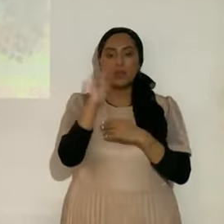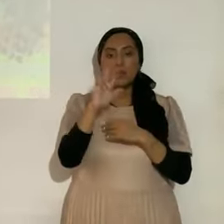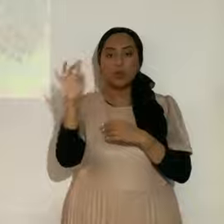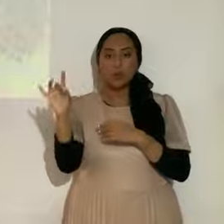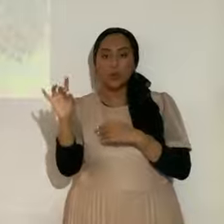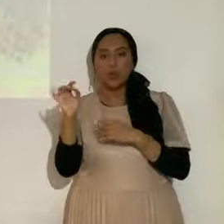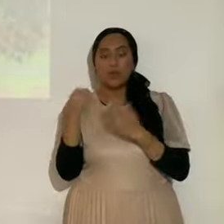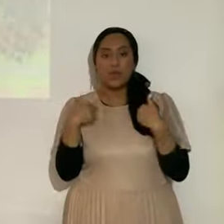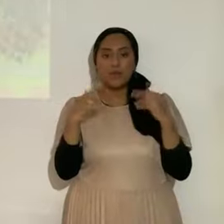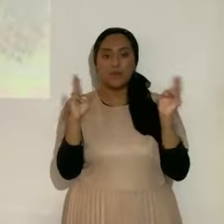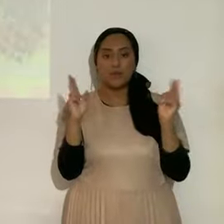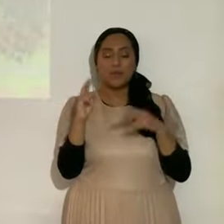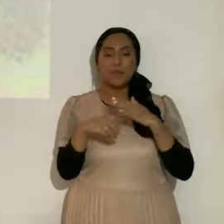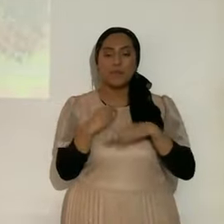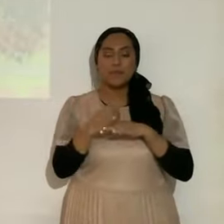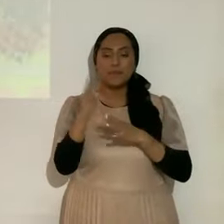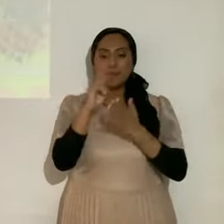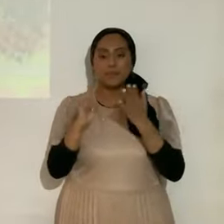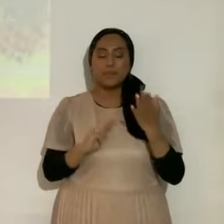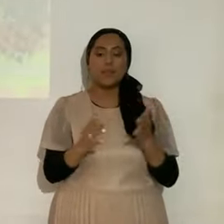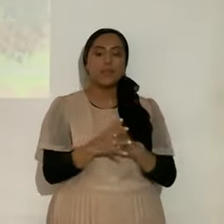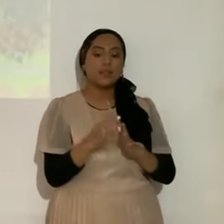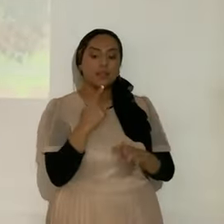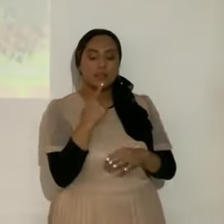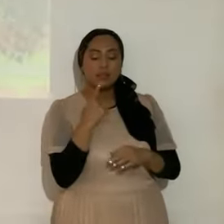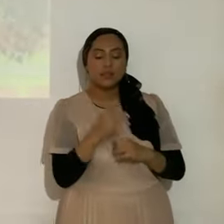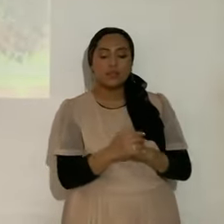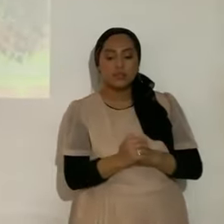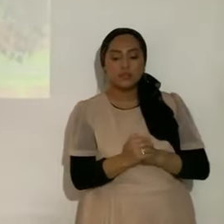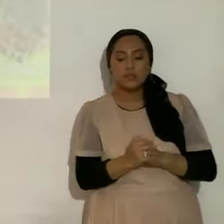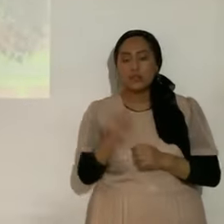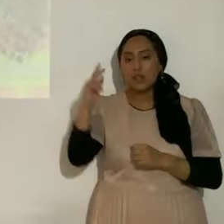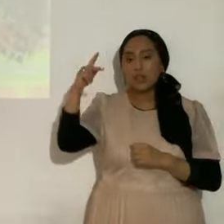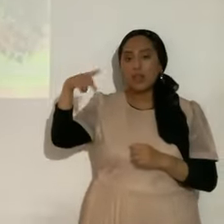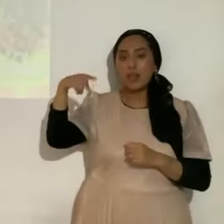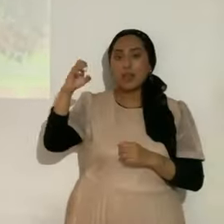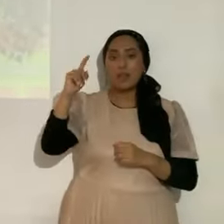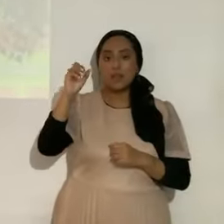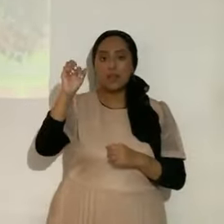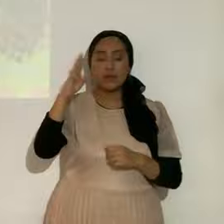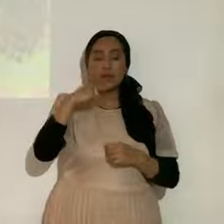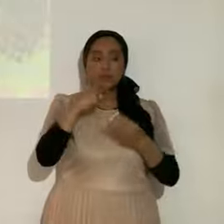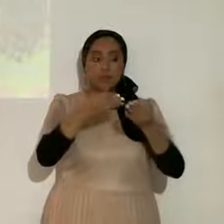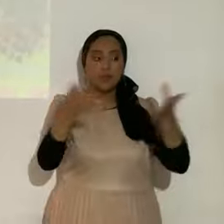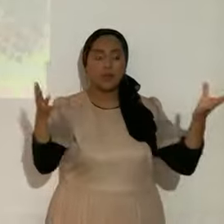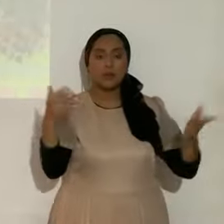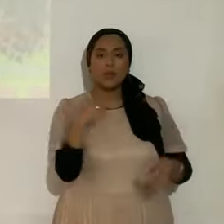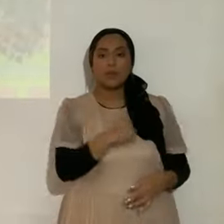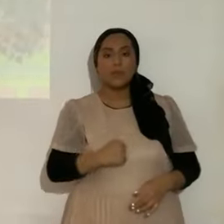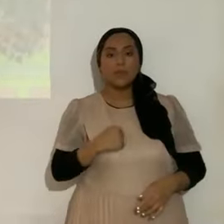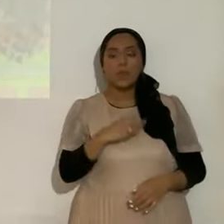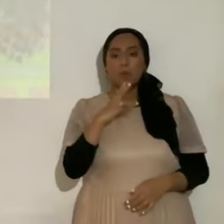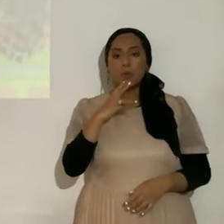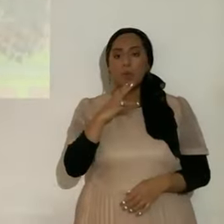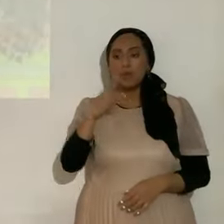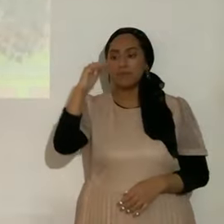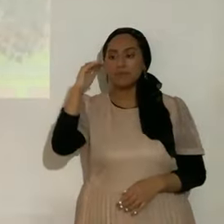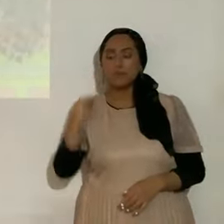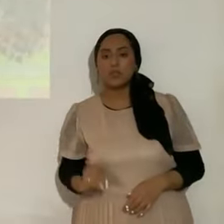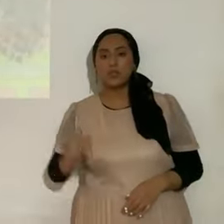lo tienen? Aleluya, lo leemos todos juntos. Dice así. Pedro les dijo, arrepentíos y bautícense cada